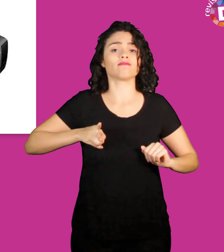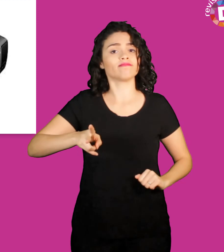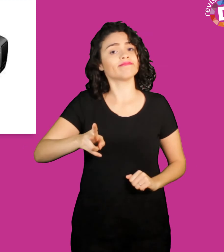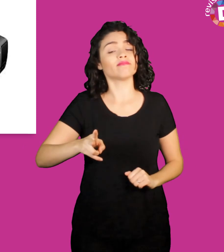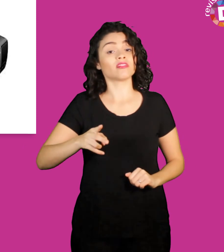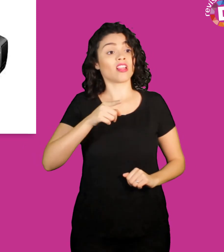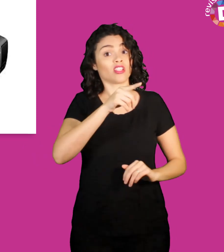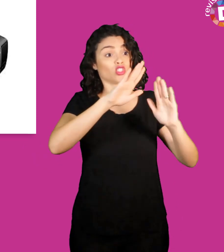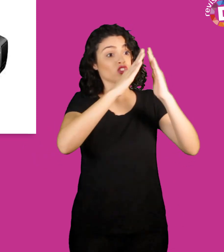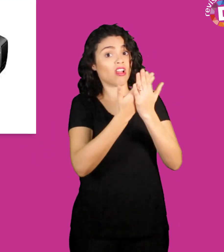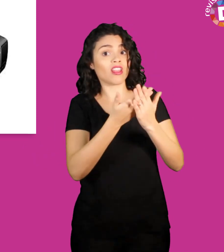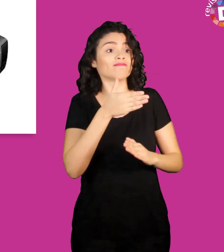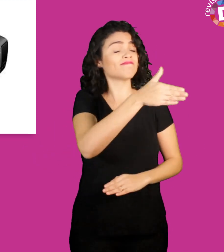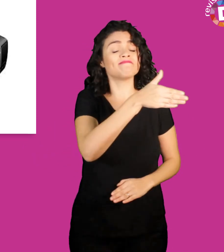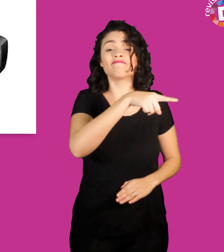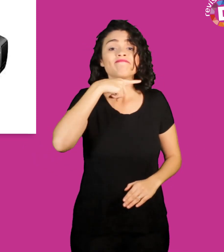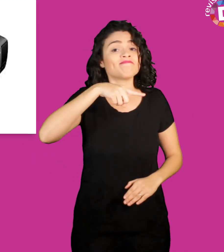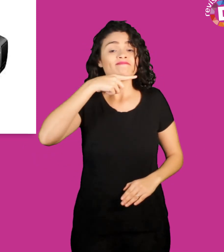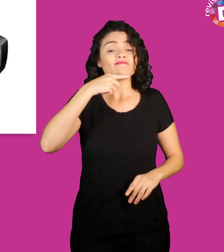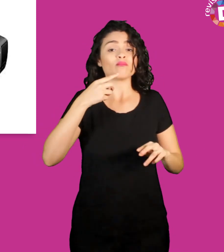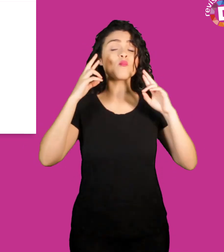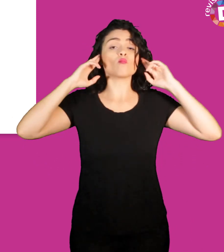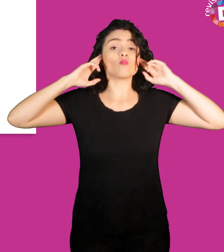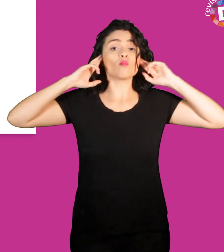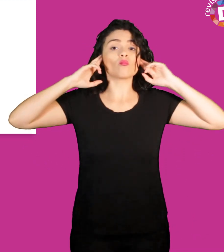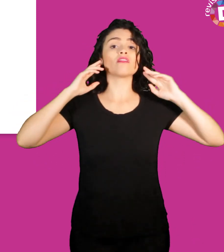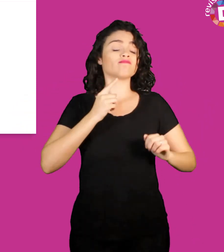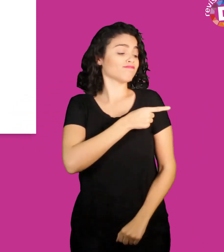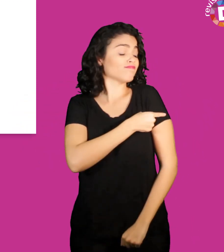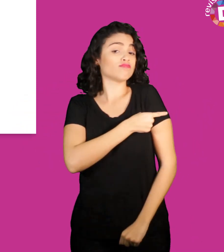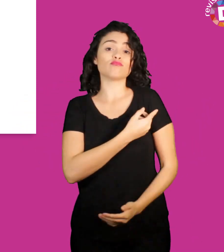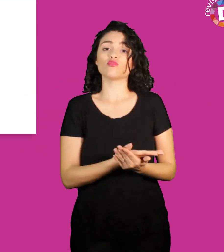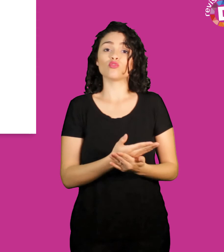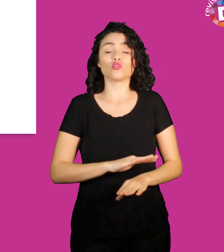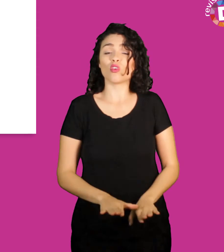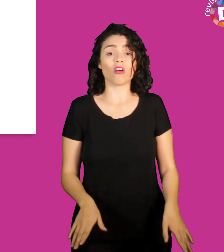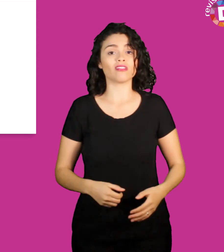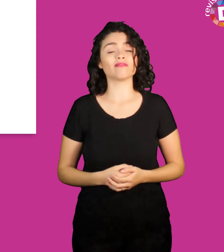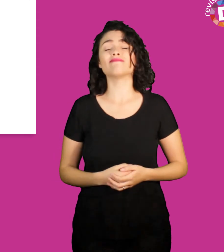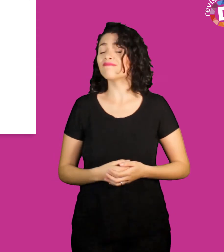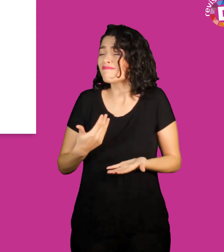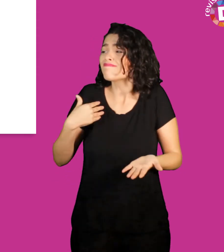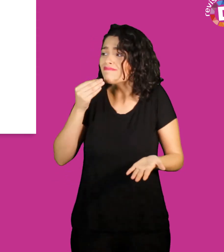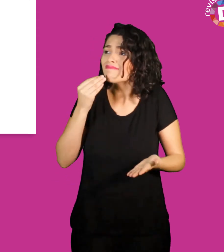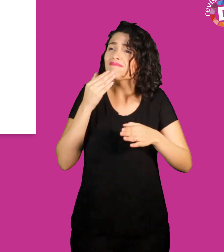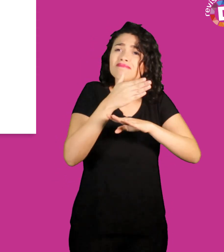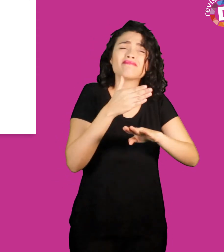estudar até a 1ª série do ensino fundamental eu tentava estudar mas não entendiam que a